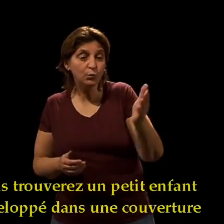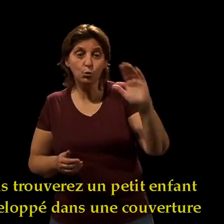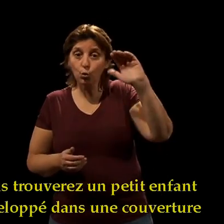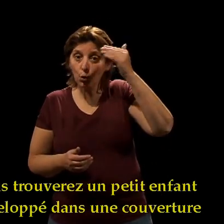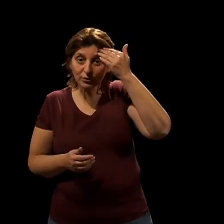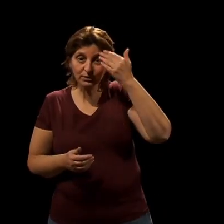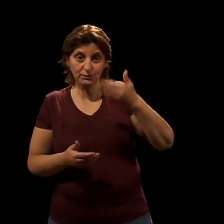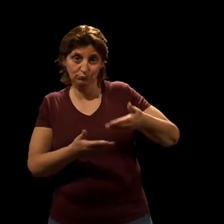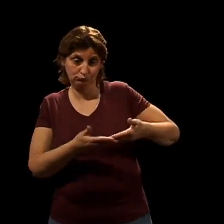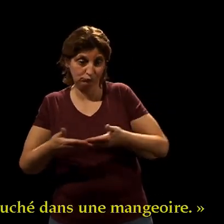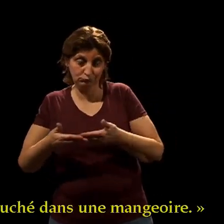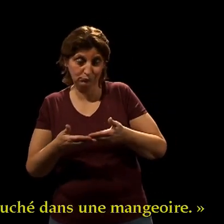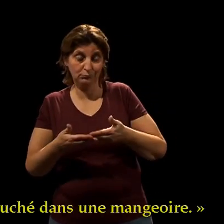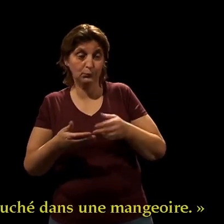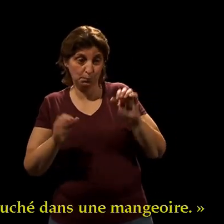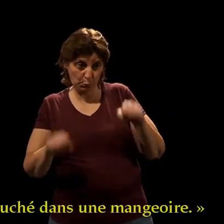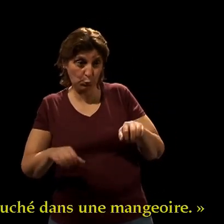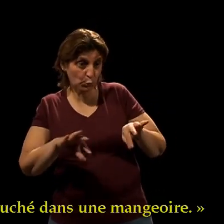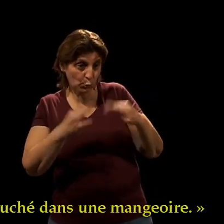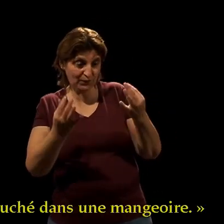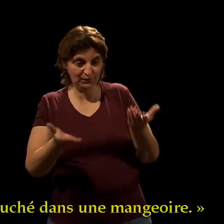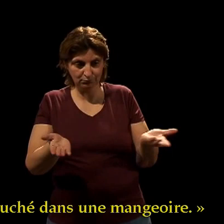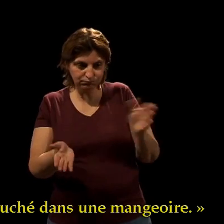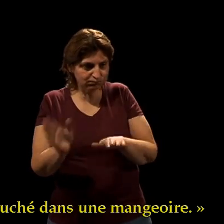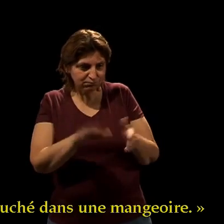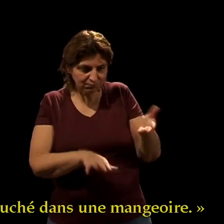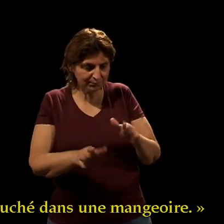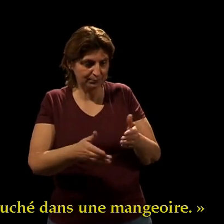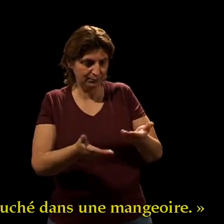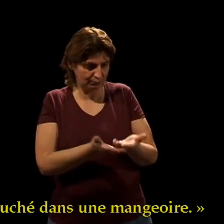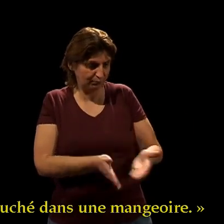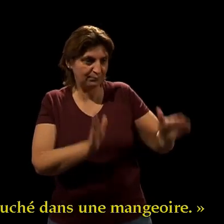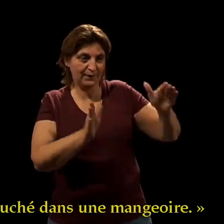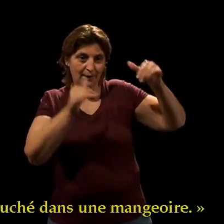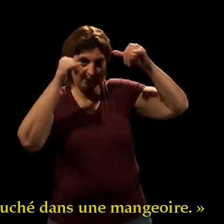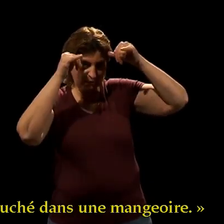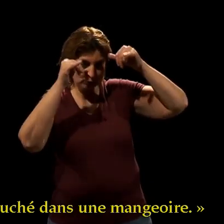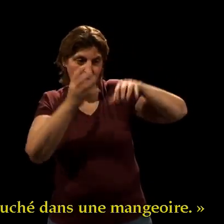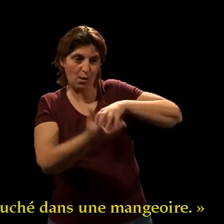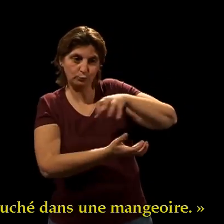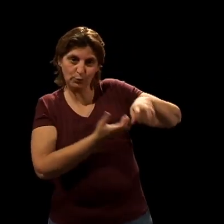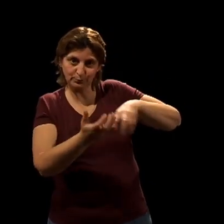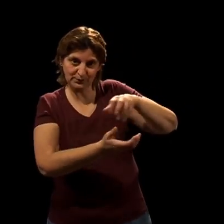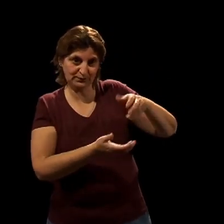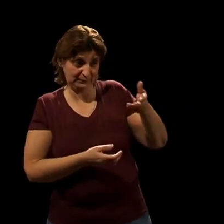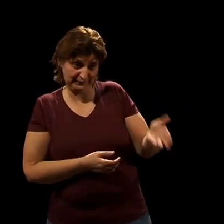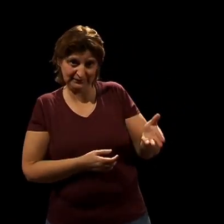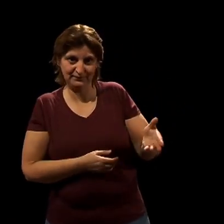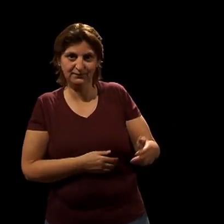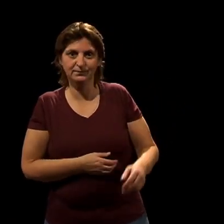Voici comment vous allez le reconnaître. Vous trouverez un petit enfant enveloppé dans une couverture et couché dans une